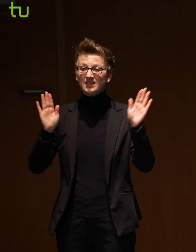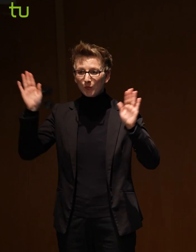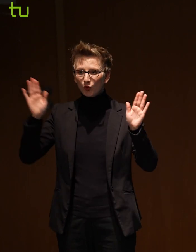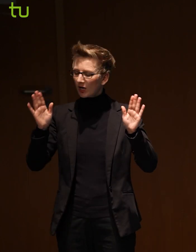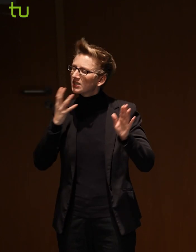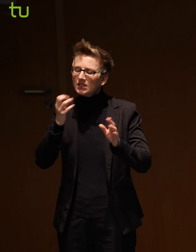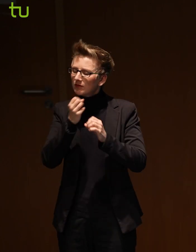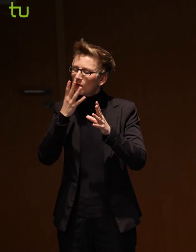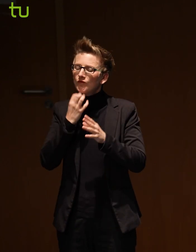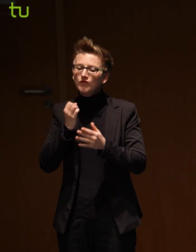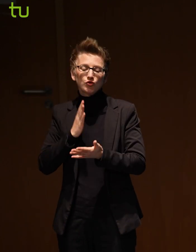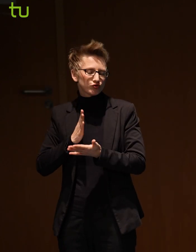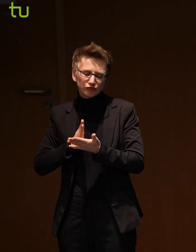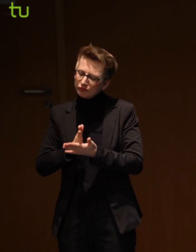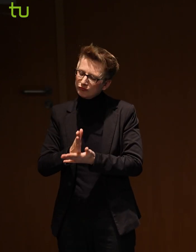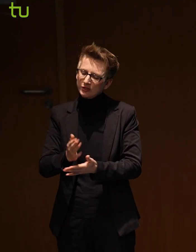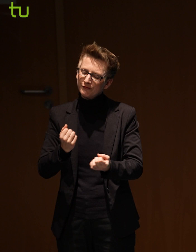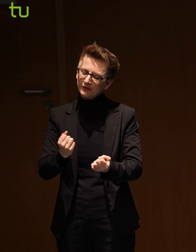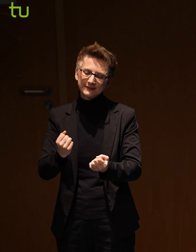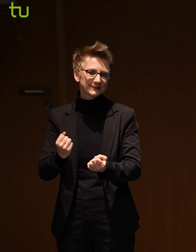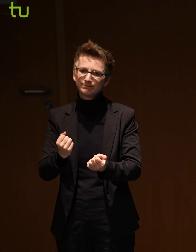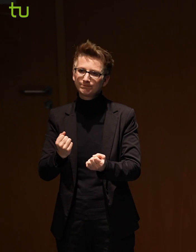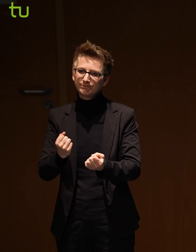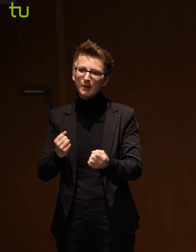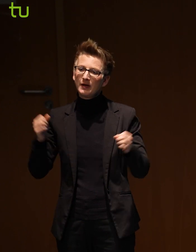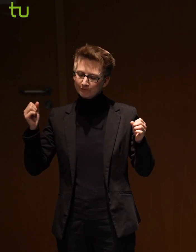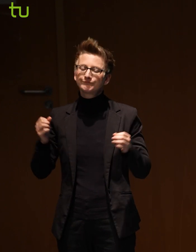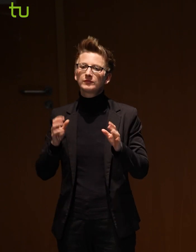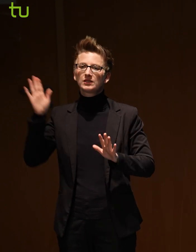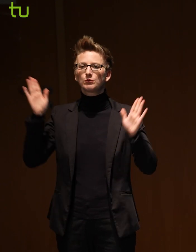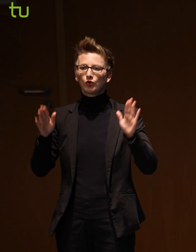auch wünschen mögen, bleibt ein Experiment.